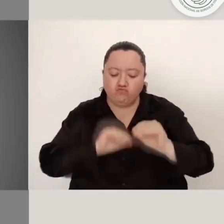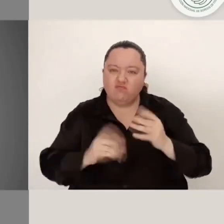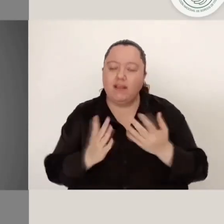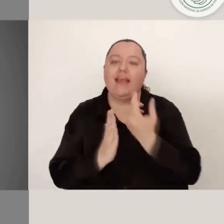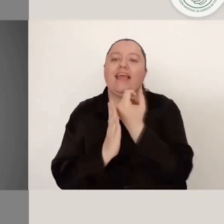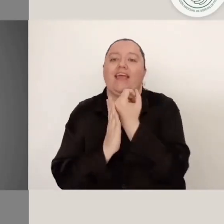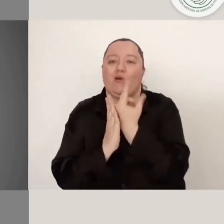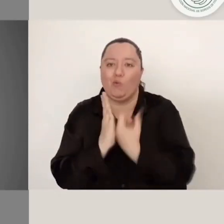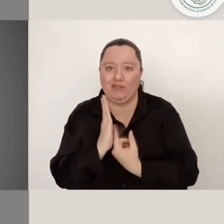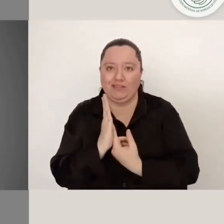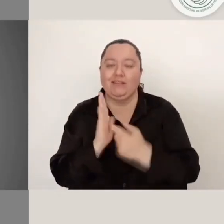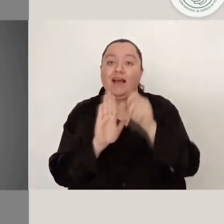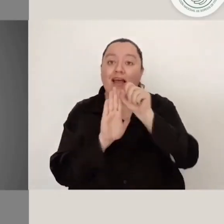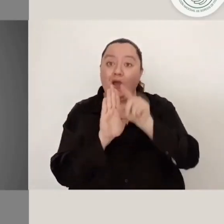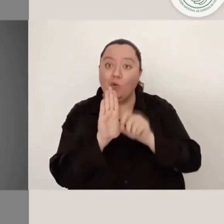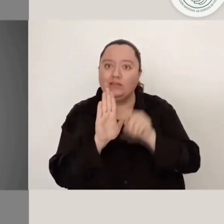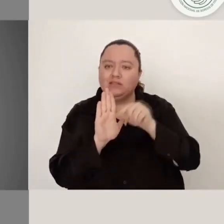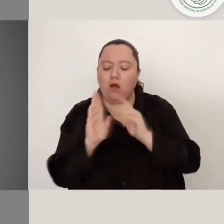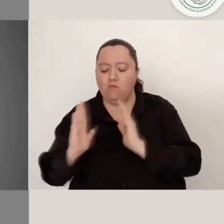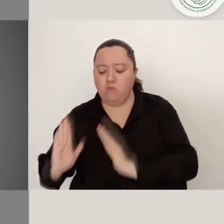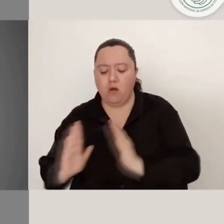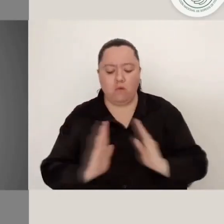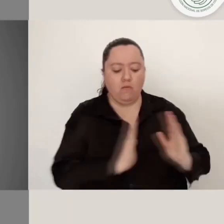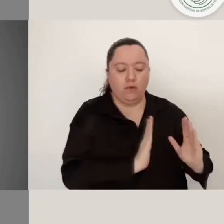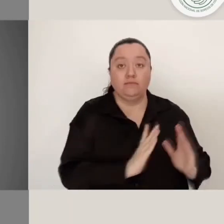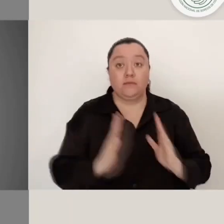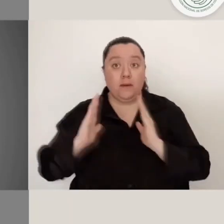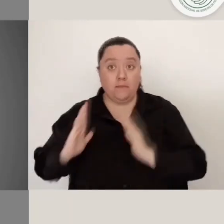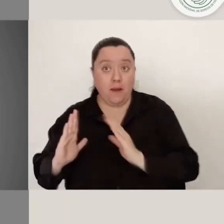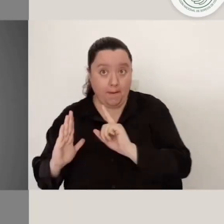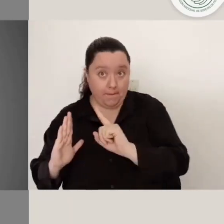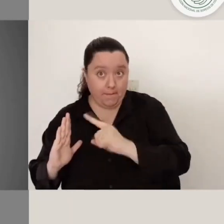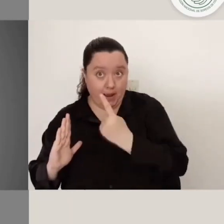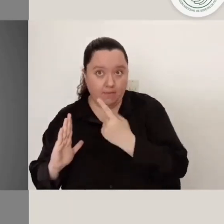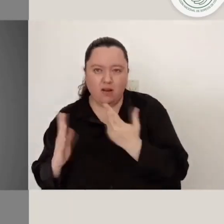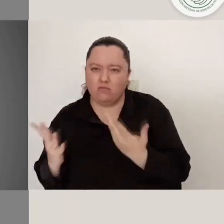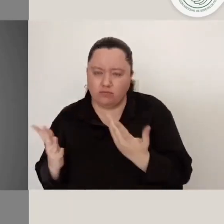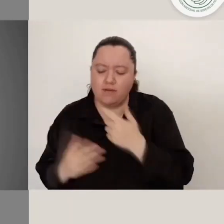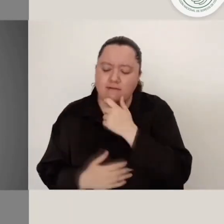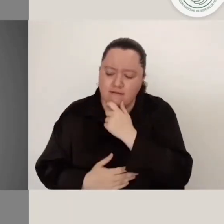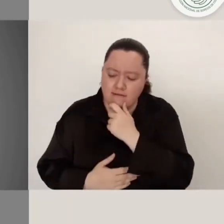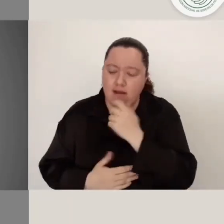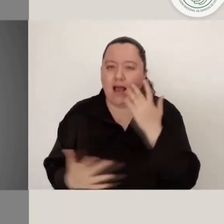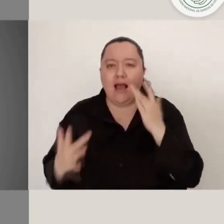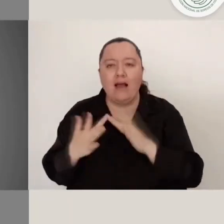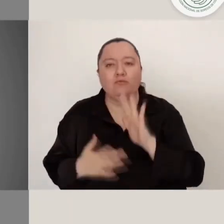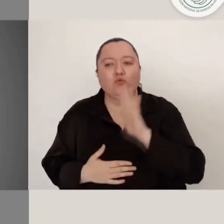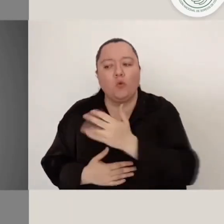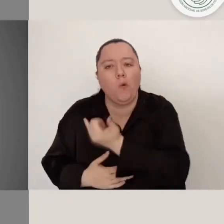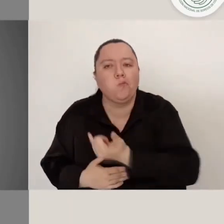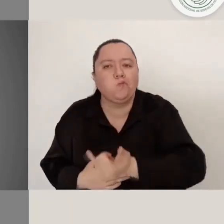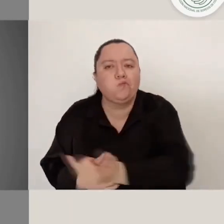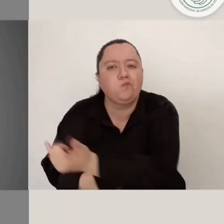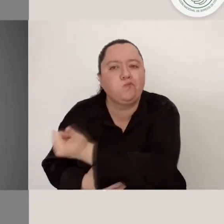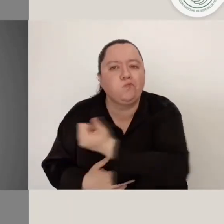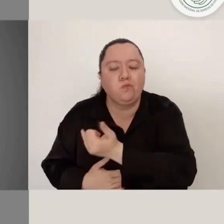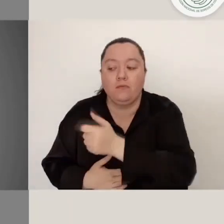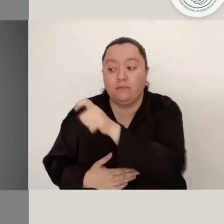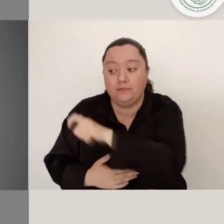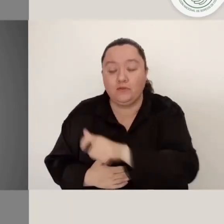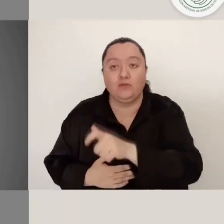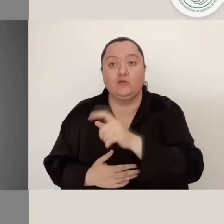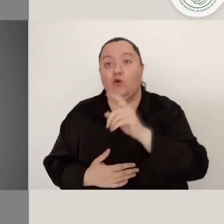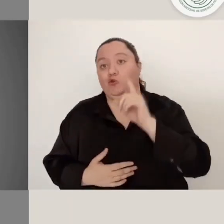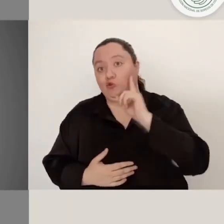Estamos haciendo una encuesta que está dividida en tres secciones. La primera, que busca entender cuáles son las herramientas a